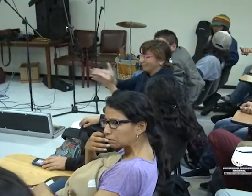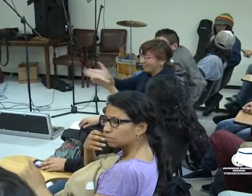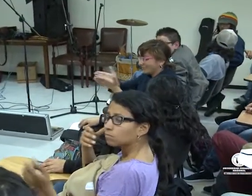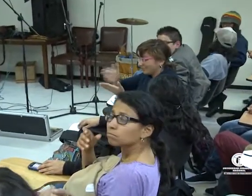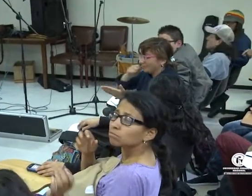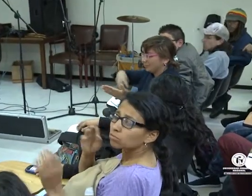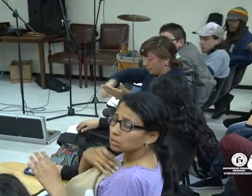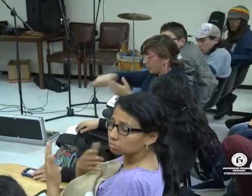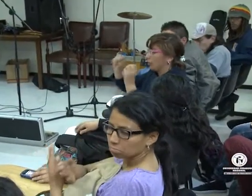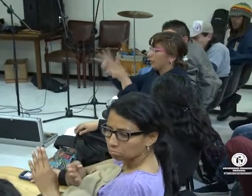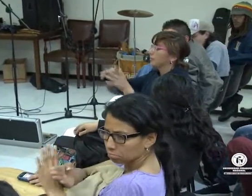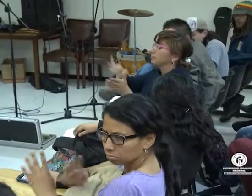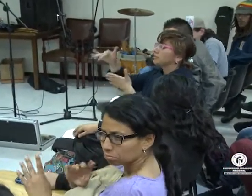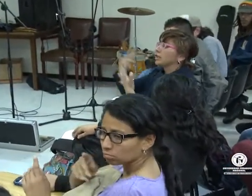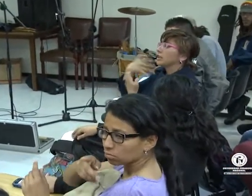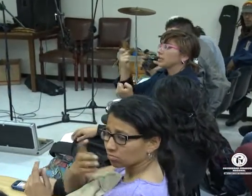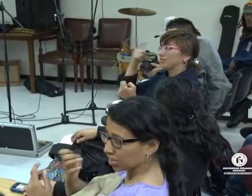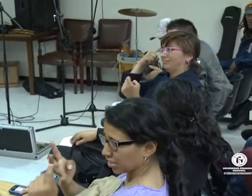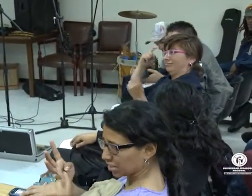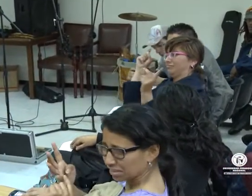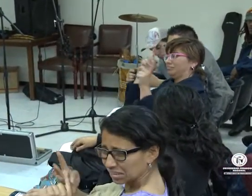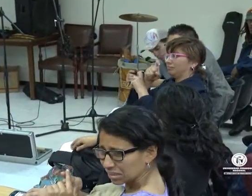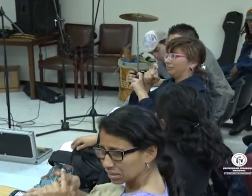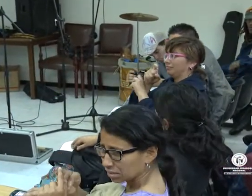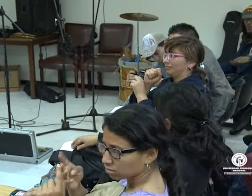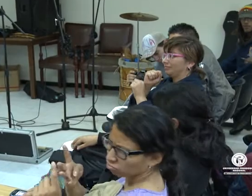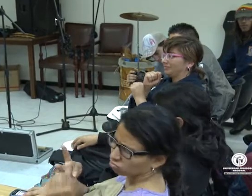la aprobación, y me estoy muy contenta por eso.